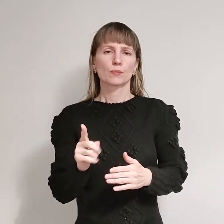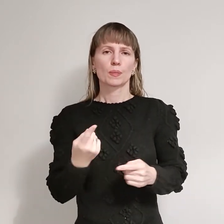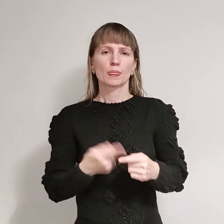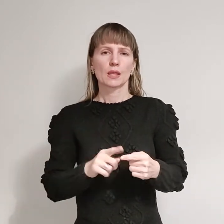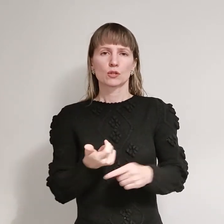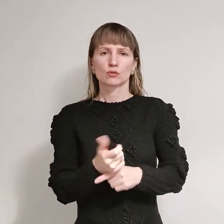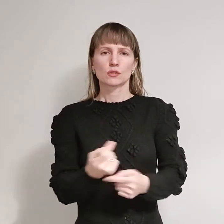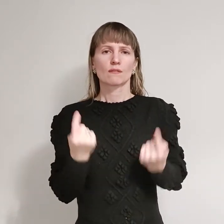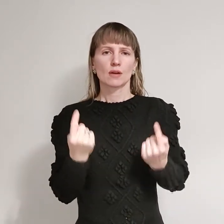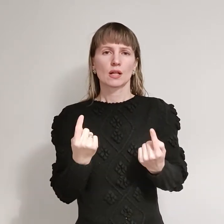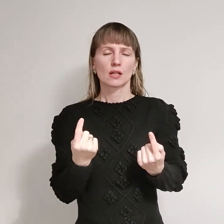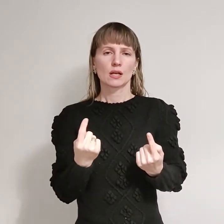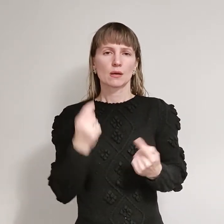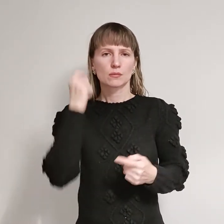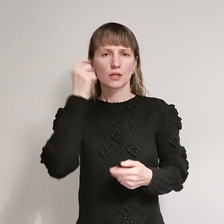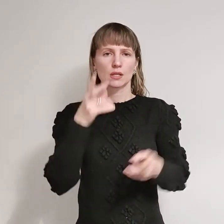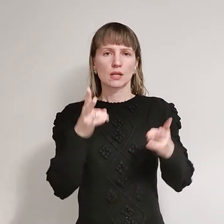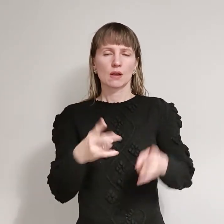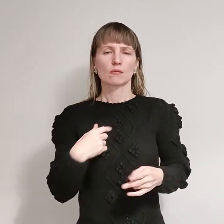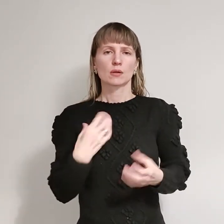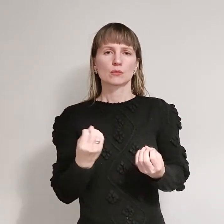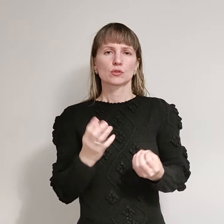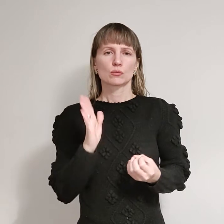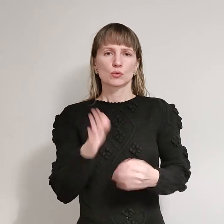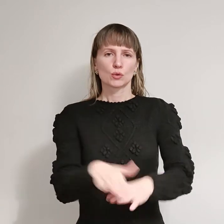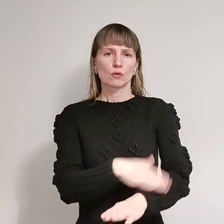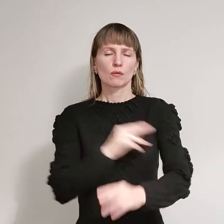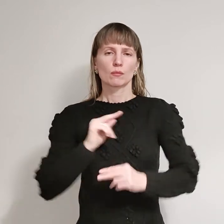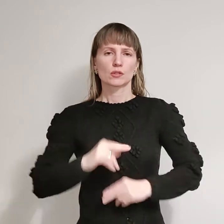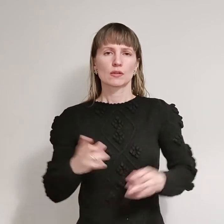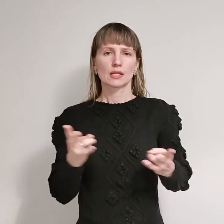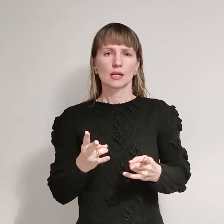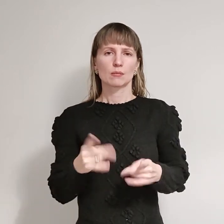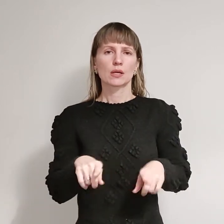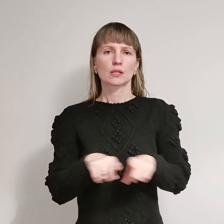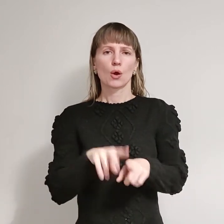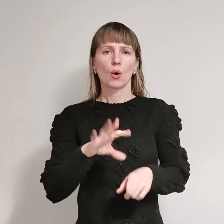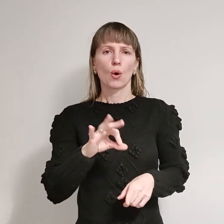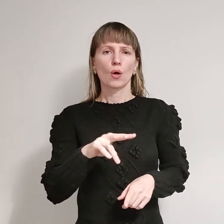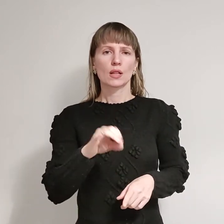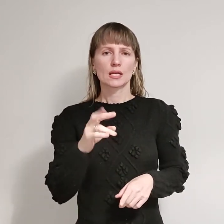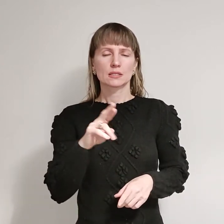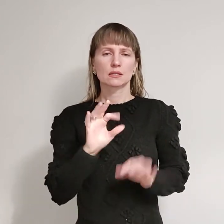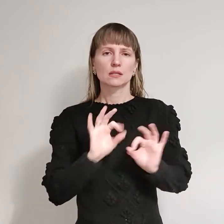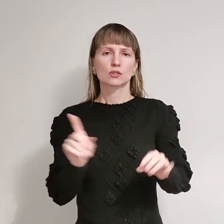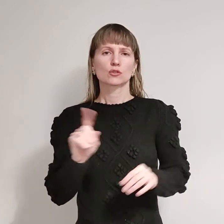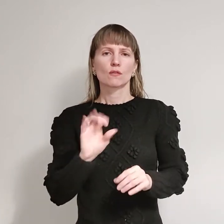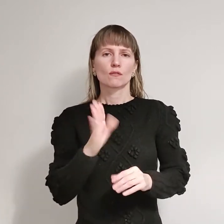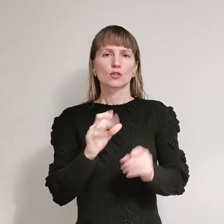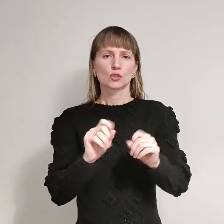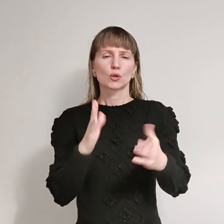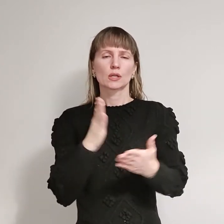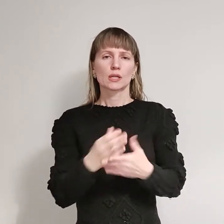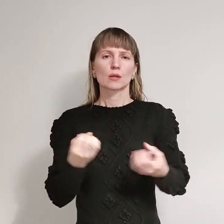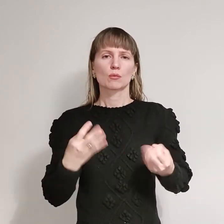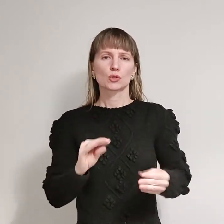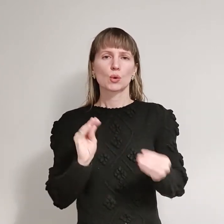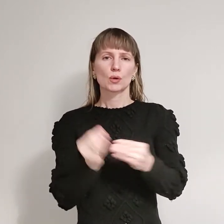велика психологічна травма і нам з нею ще буде довго працювати треба. Також Олеся Каруліна пояснює, що в школі є найпростіше укриття – підвал.